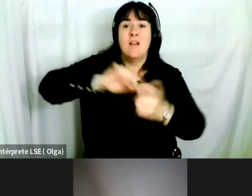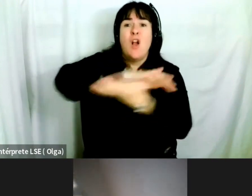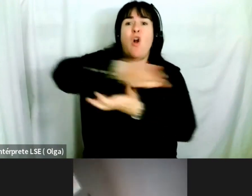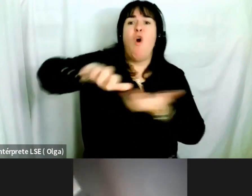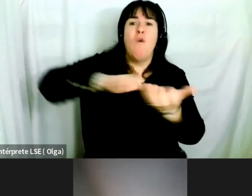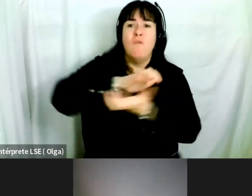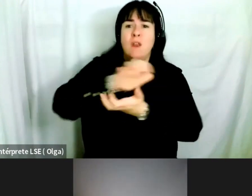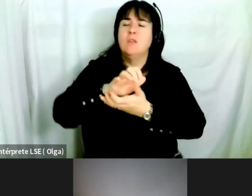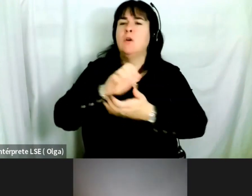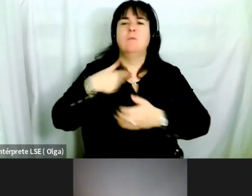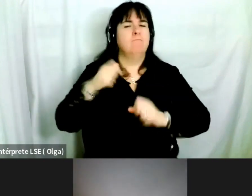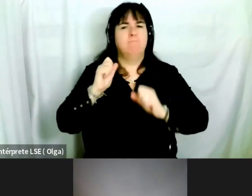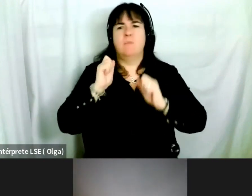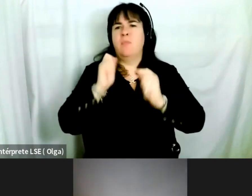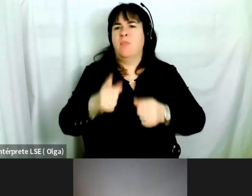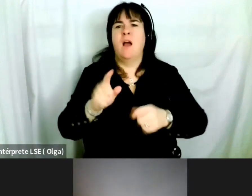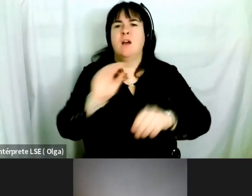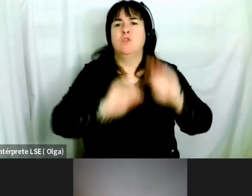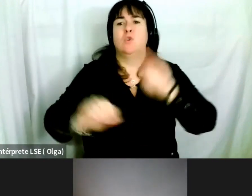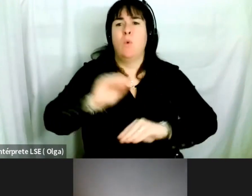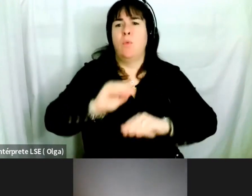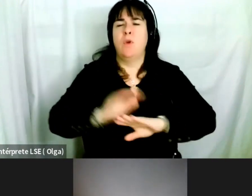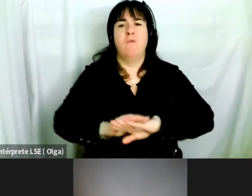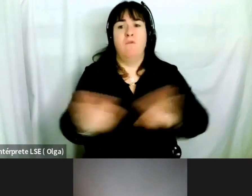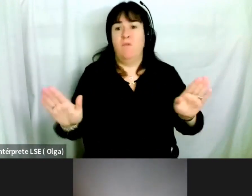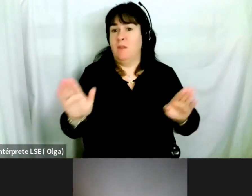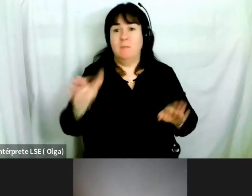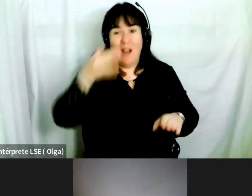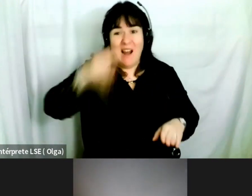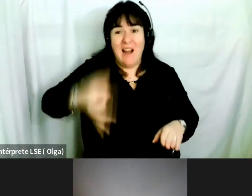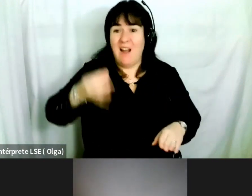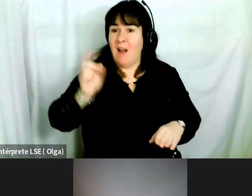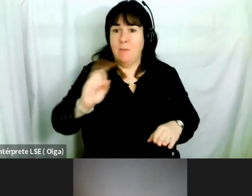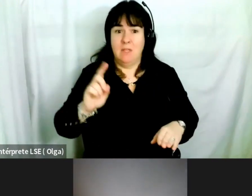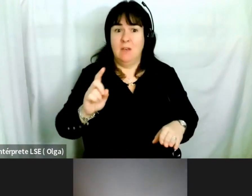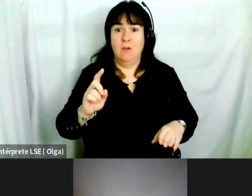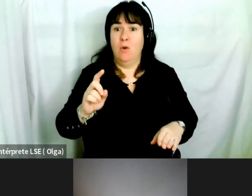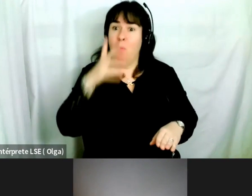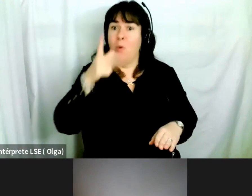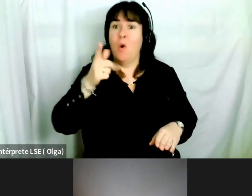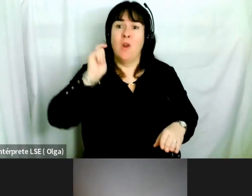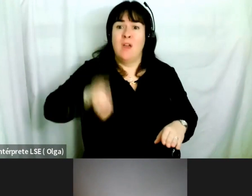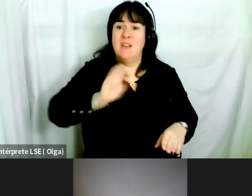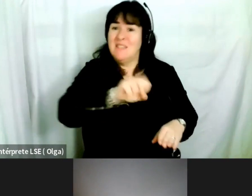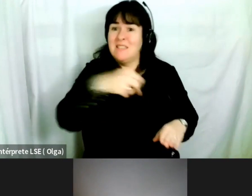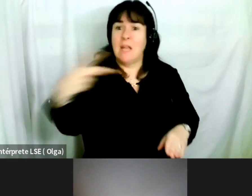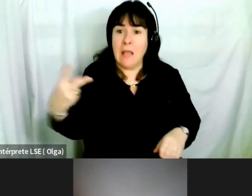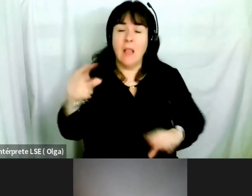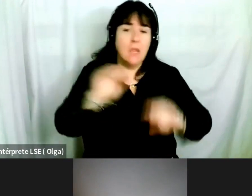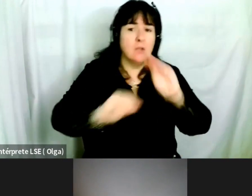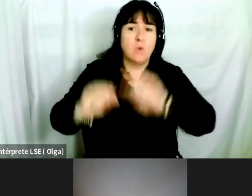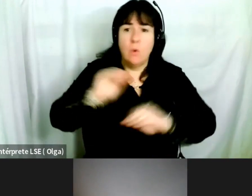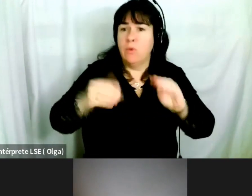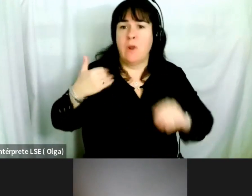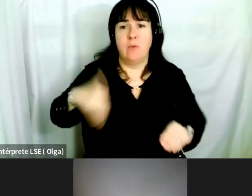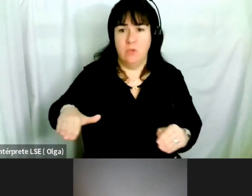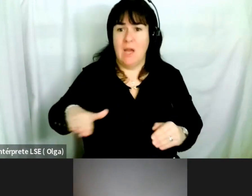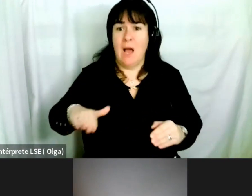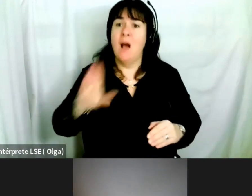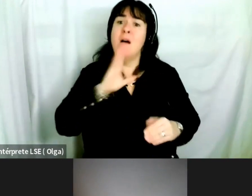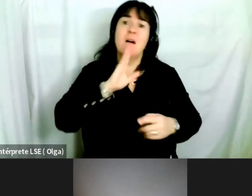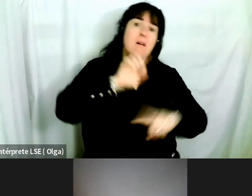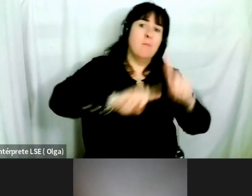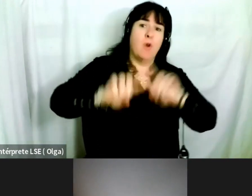la realidad. Hay muchas veces que hay conflictos que con una sentencia no se resuelven. Entonces, ¿qué ocurre?